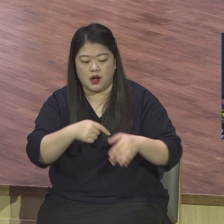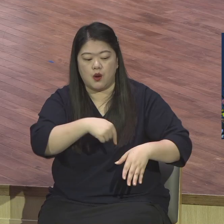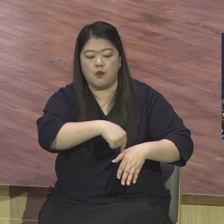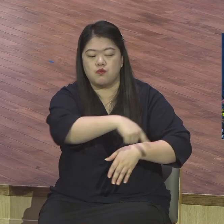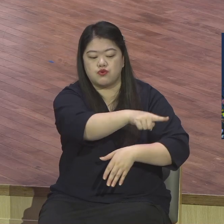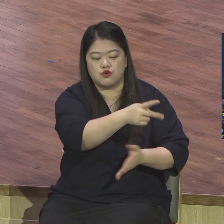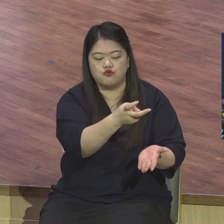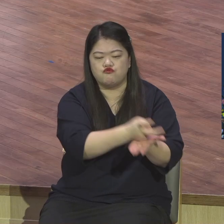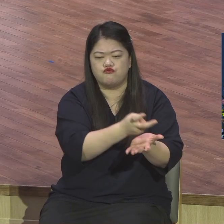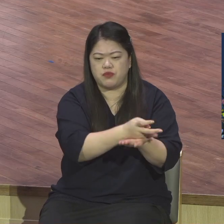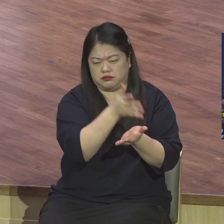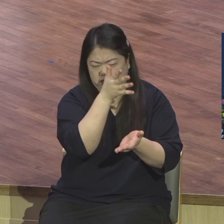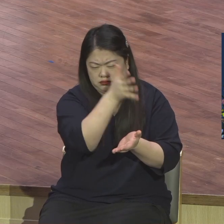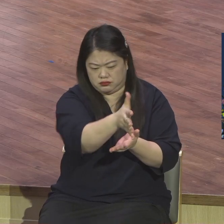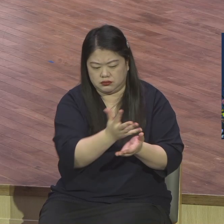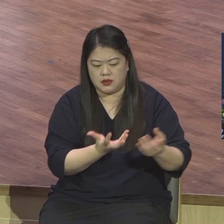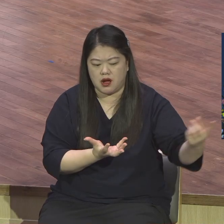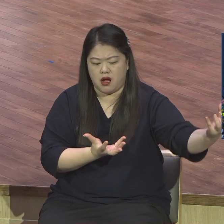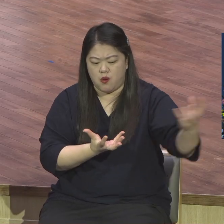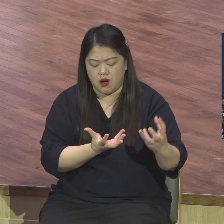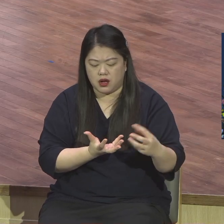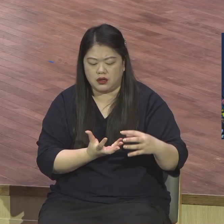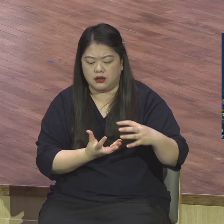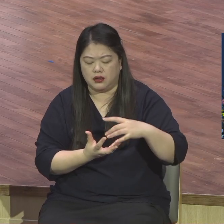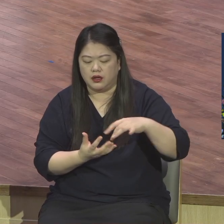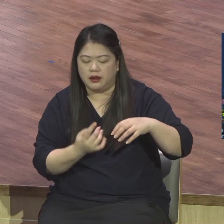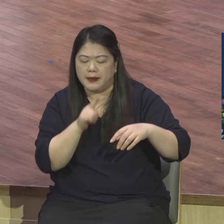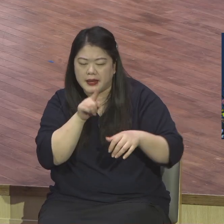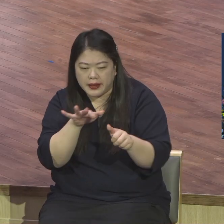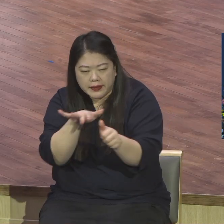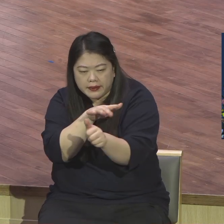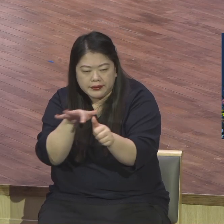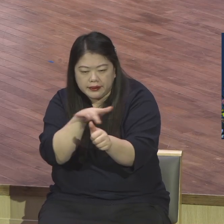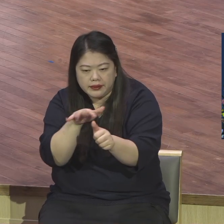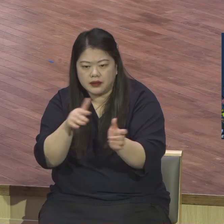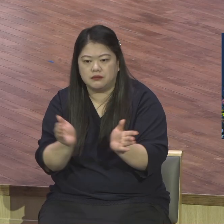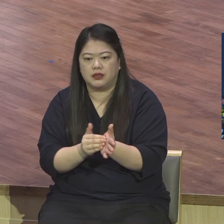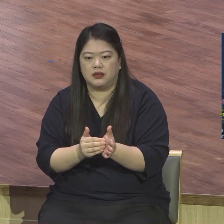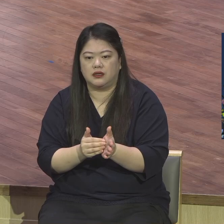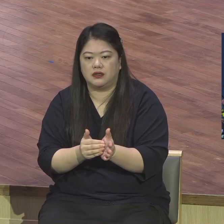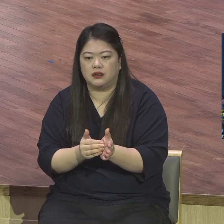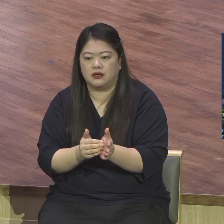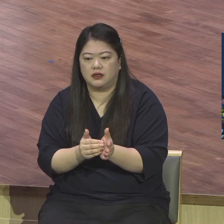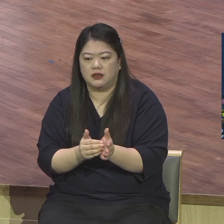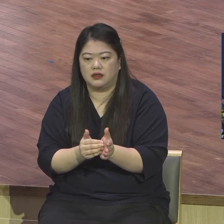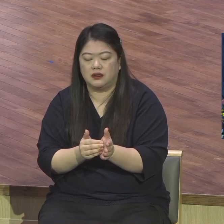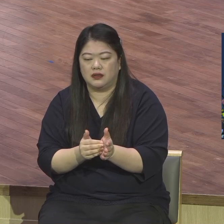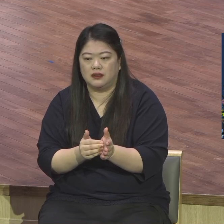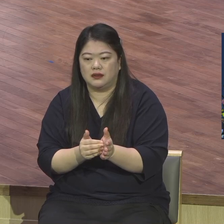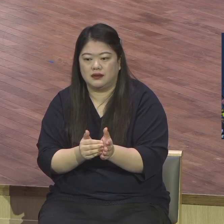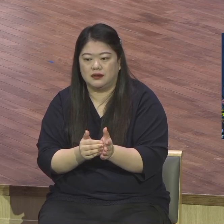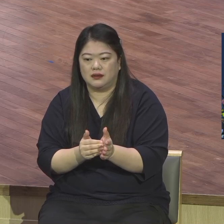여기서 어리석도다 이 말은요, 영적 분별력이 없는 사람,